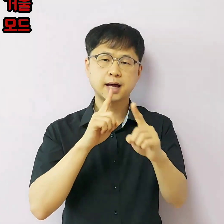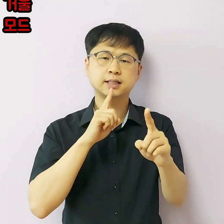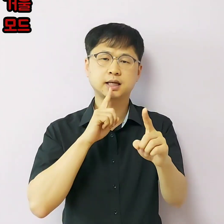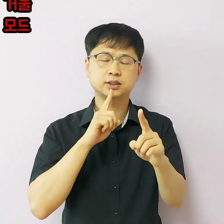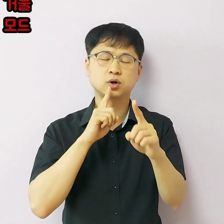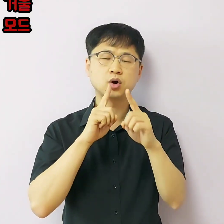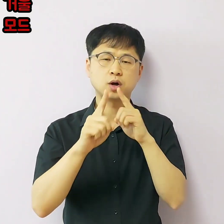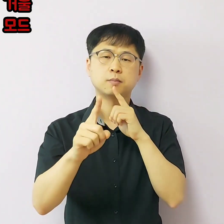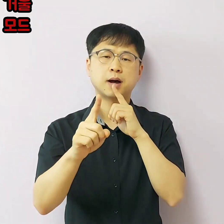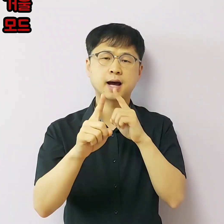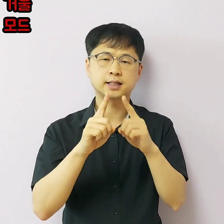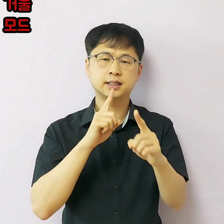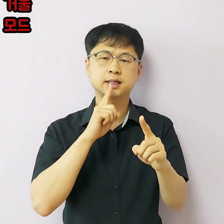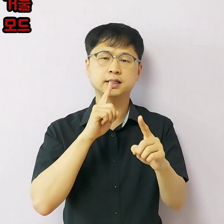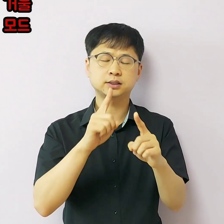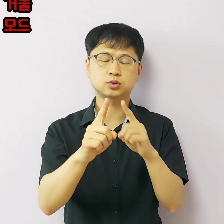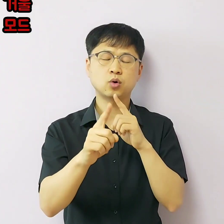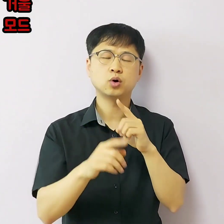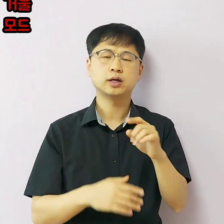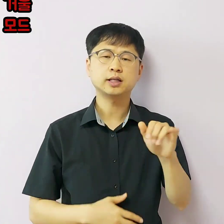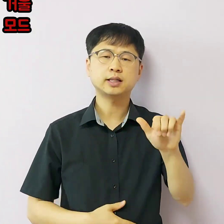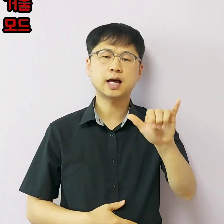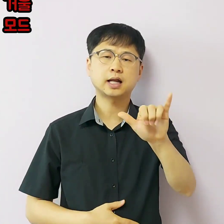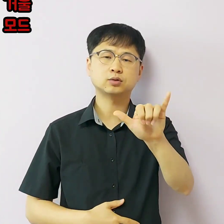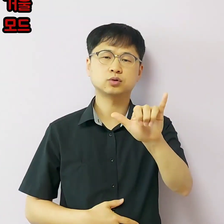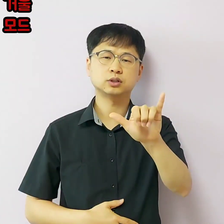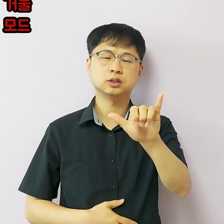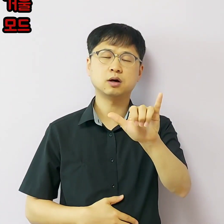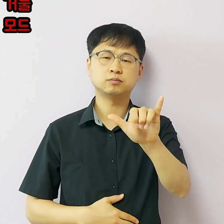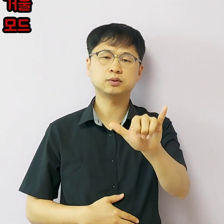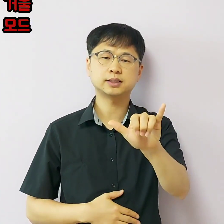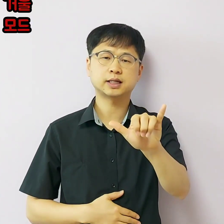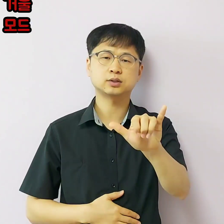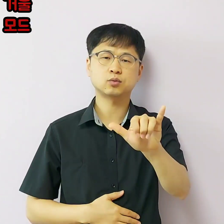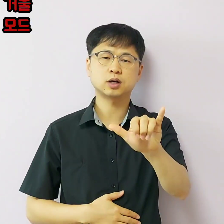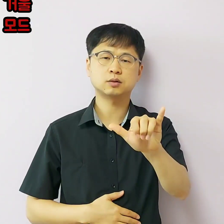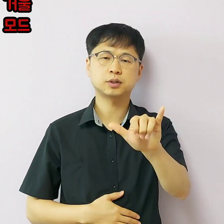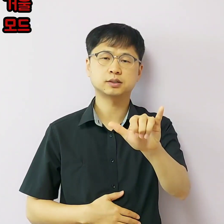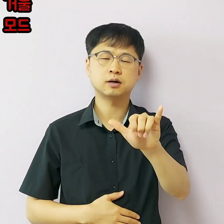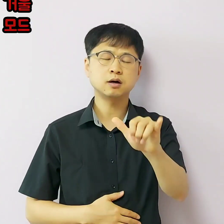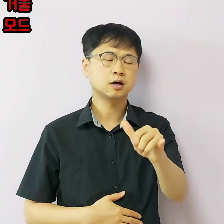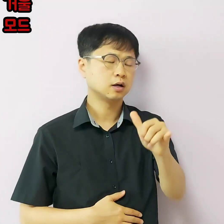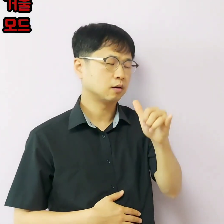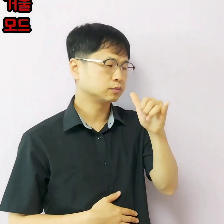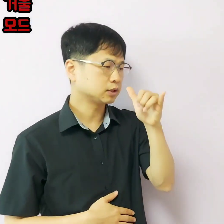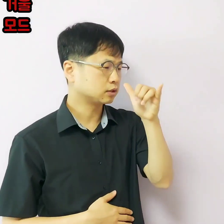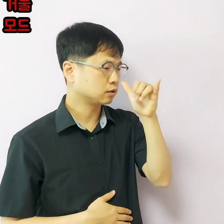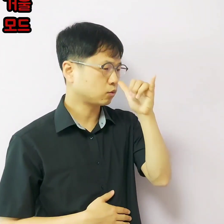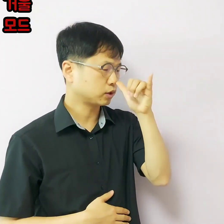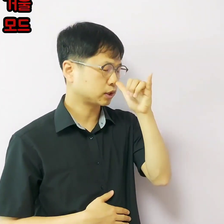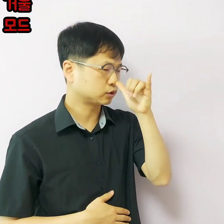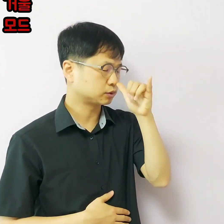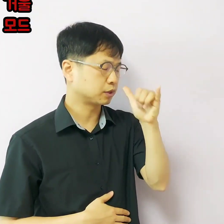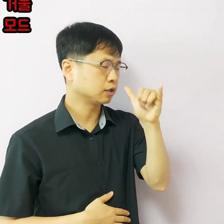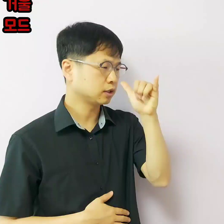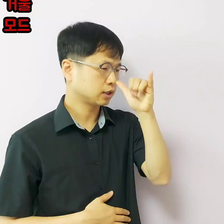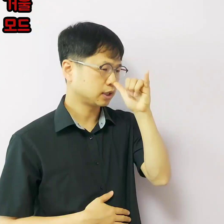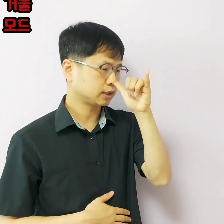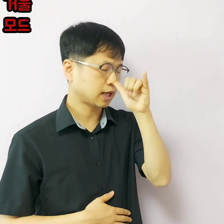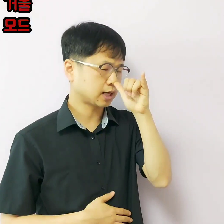말이 되겠죠. 말이 있어, 있다라는 수어는 엄지와 새끼손가락을 펴서 엄지를 코에 대주시면